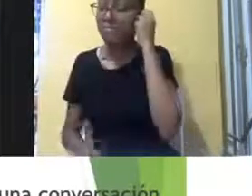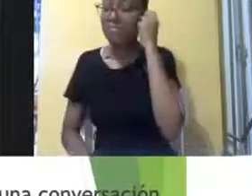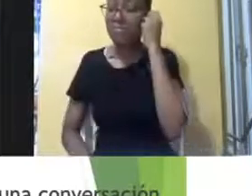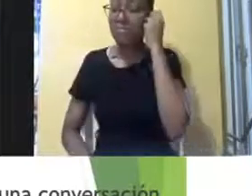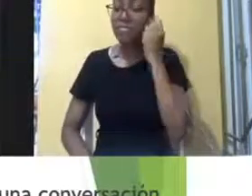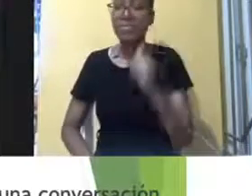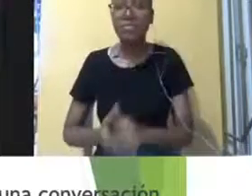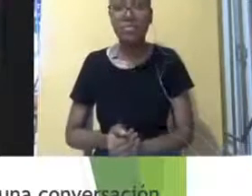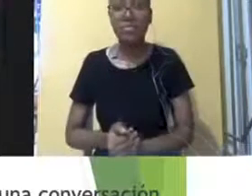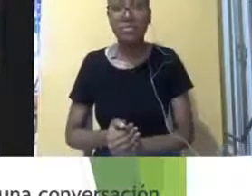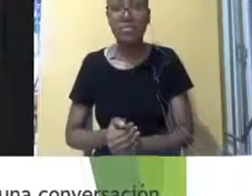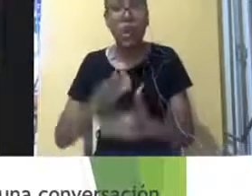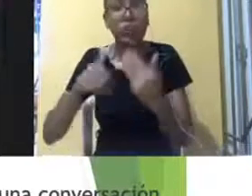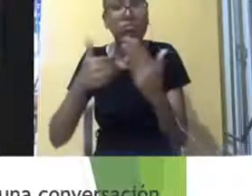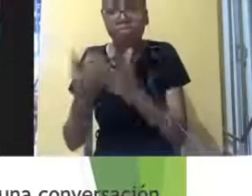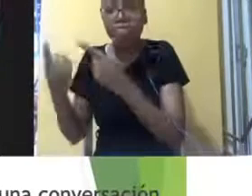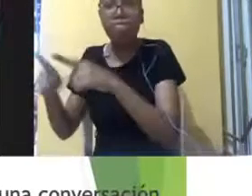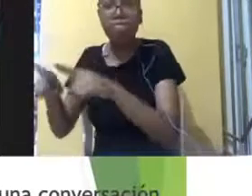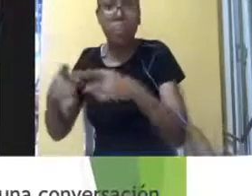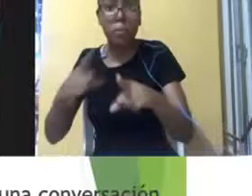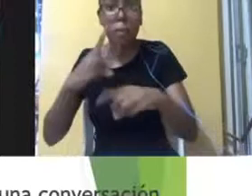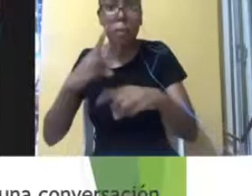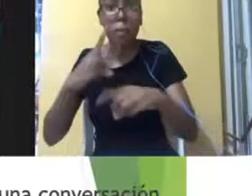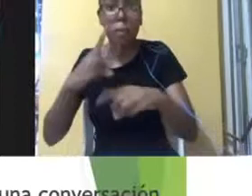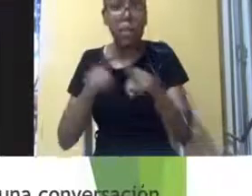a nivel mundial como comunidad sorda.